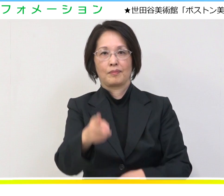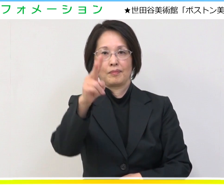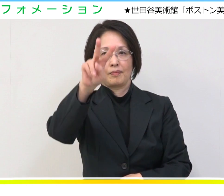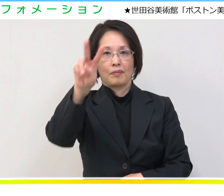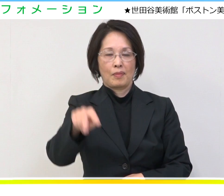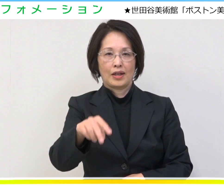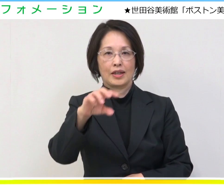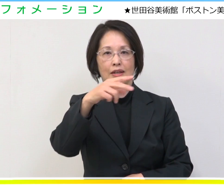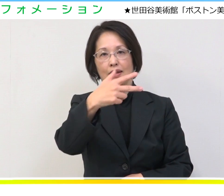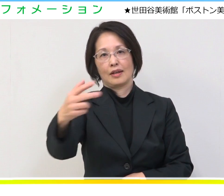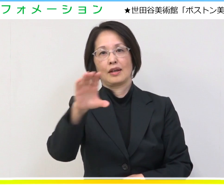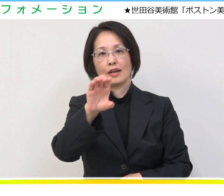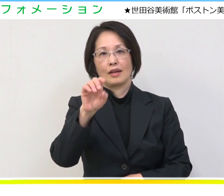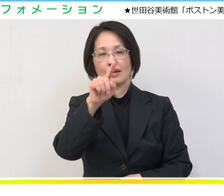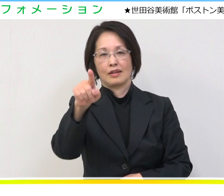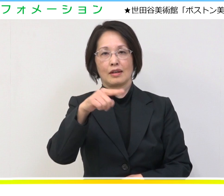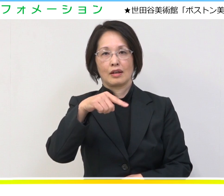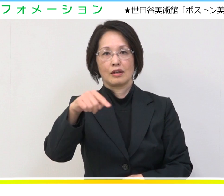ます